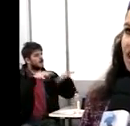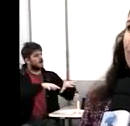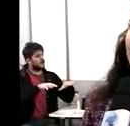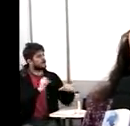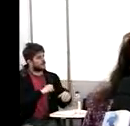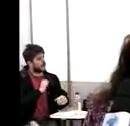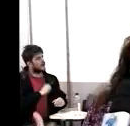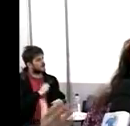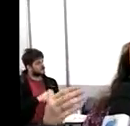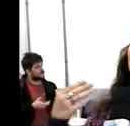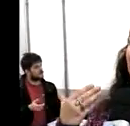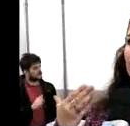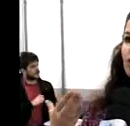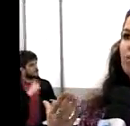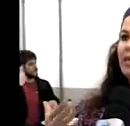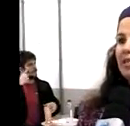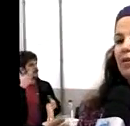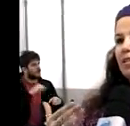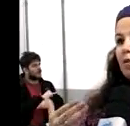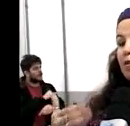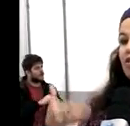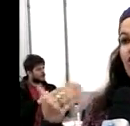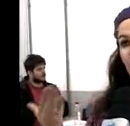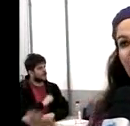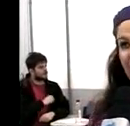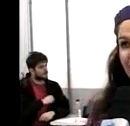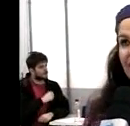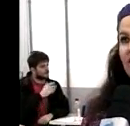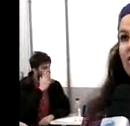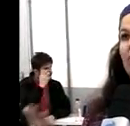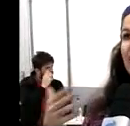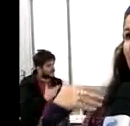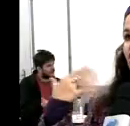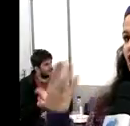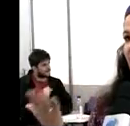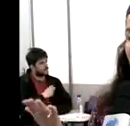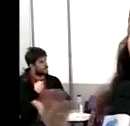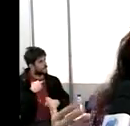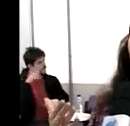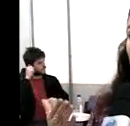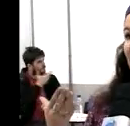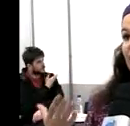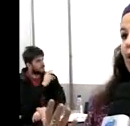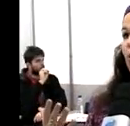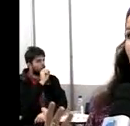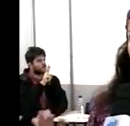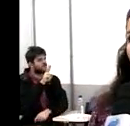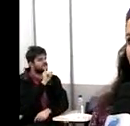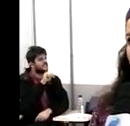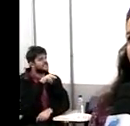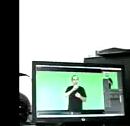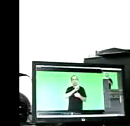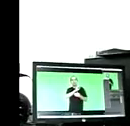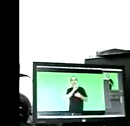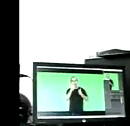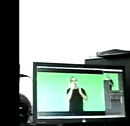gramática própria, sabe? Então tem toda uma questão que às vezes as pessoas desconhecem, acham que é uma questão de gesto, não é, ela é uma língua como qualquer outra. O campus